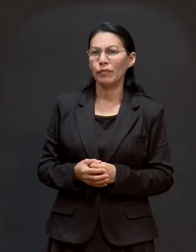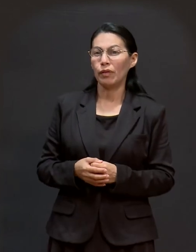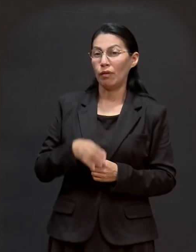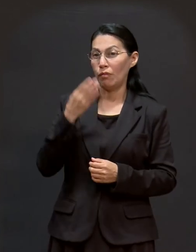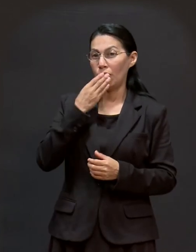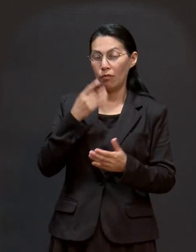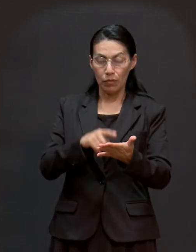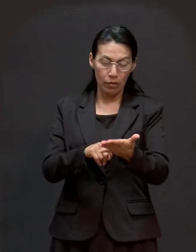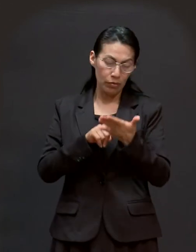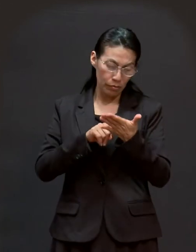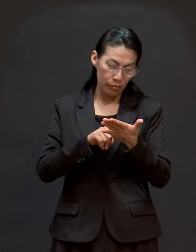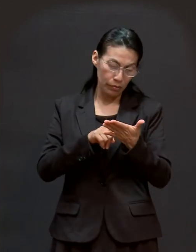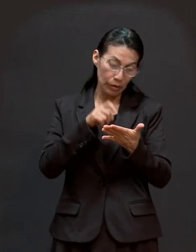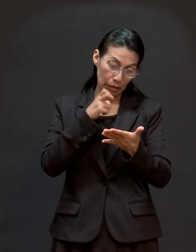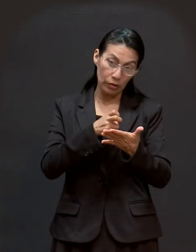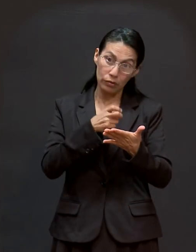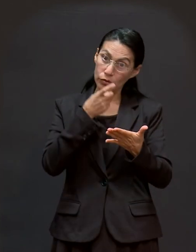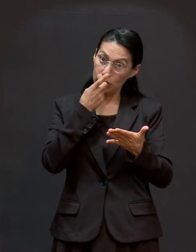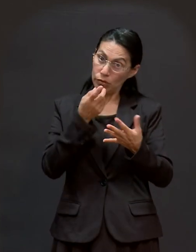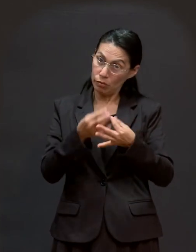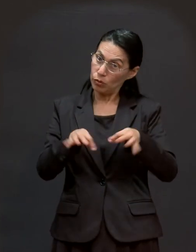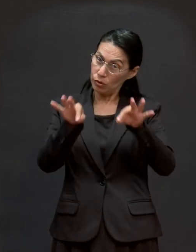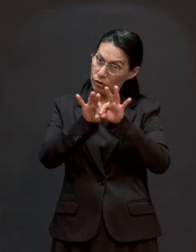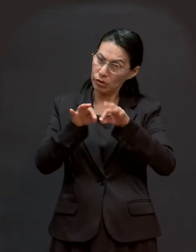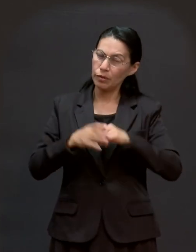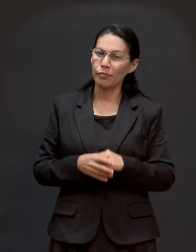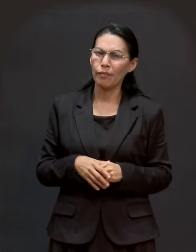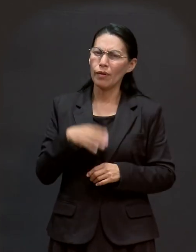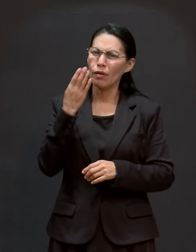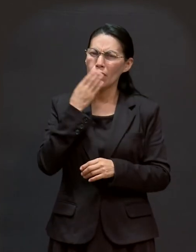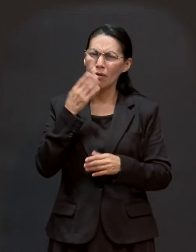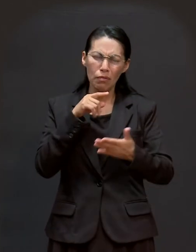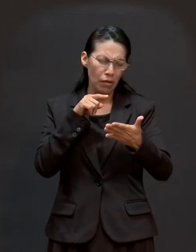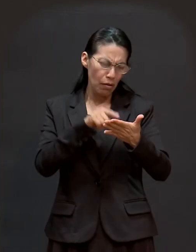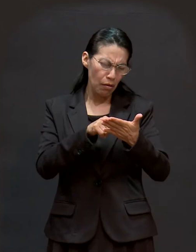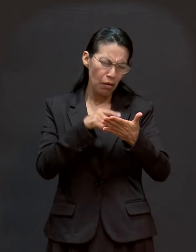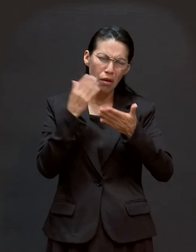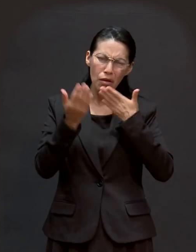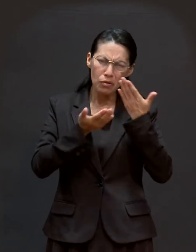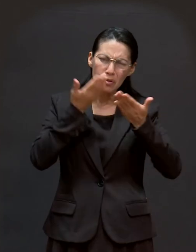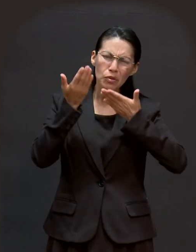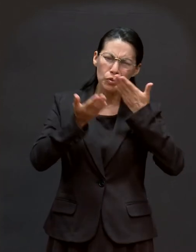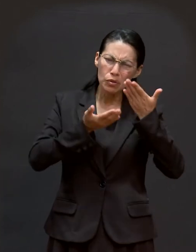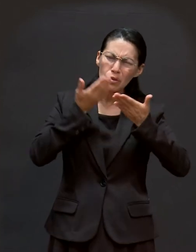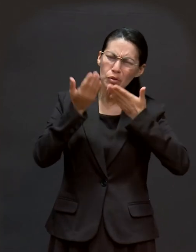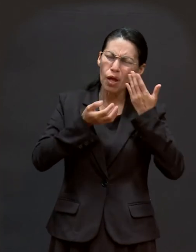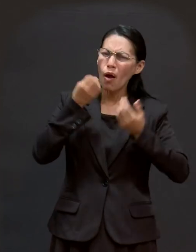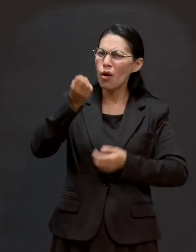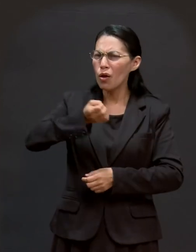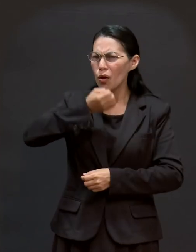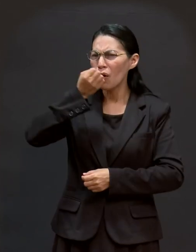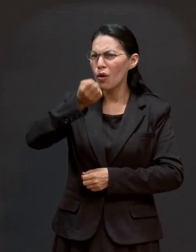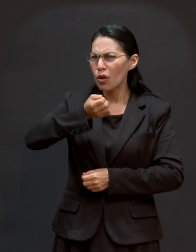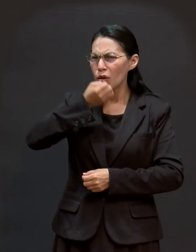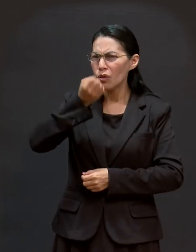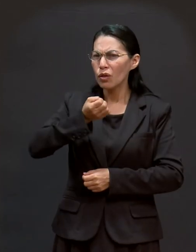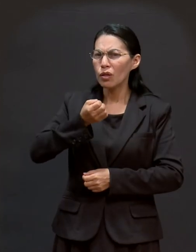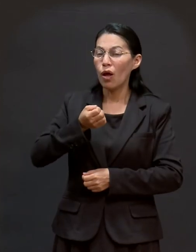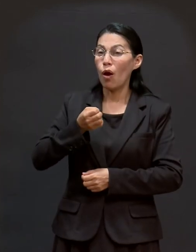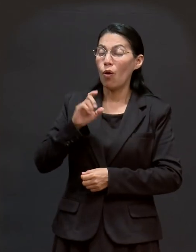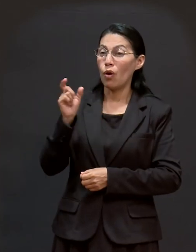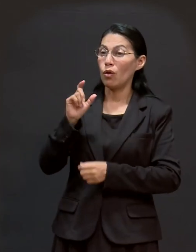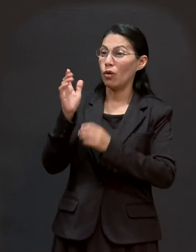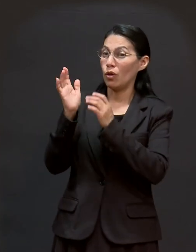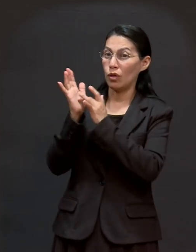y creo que ese es el punto bíblico de la oración por cierto porque si estudias lo que dice la biblia acerca de la oración cada vez que los